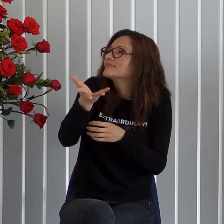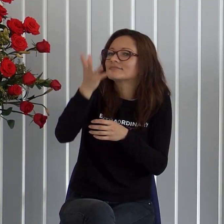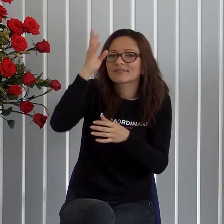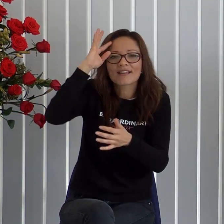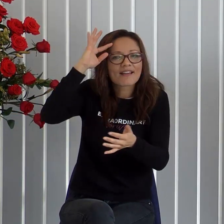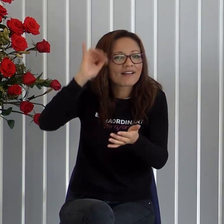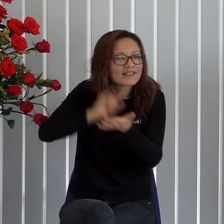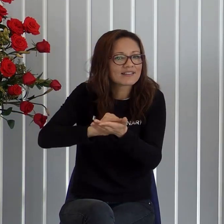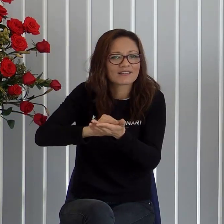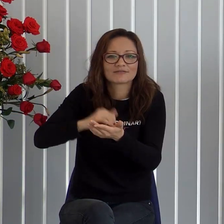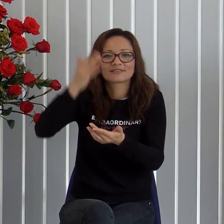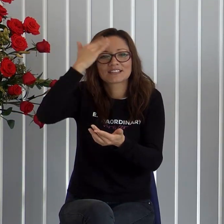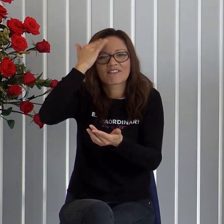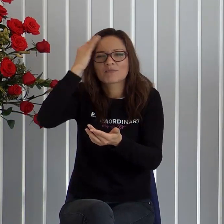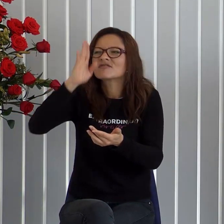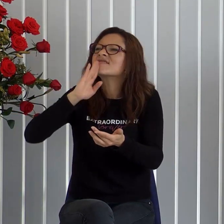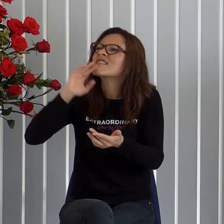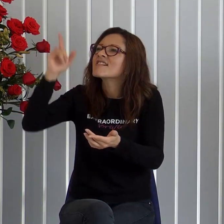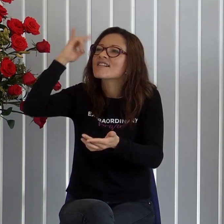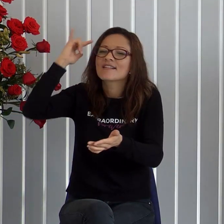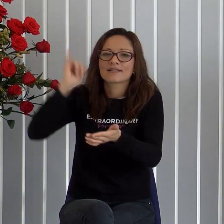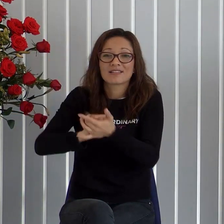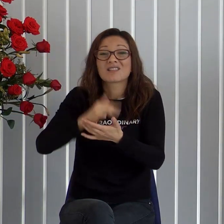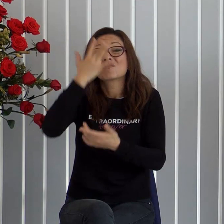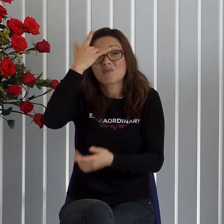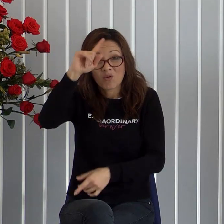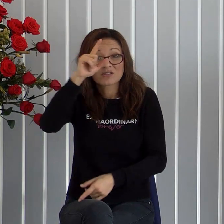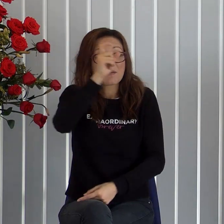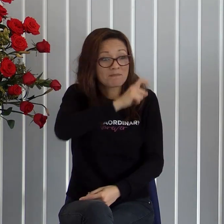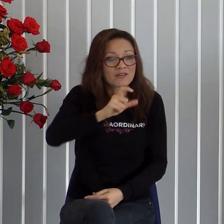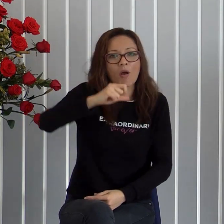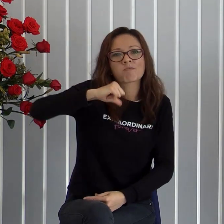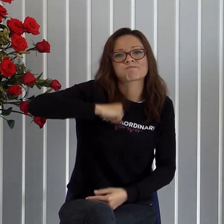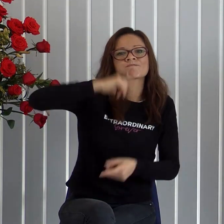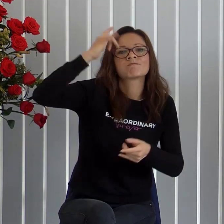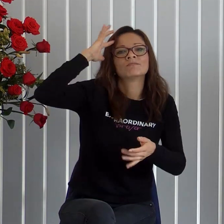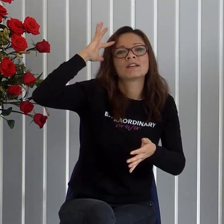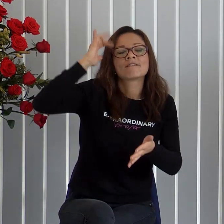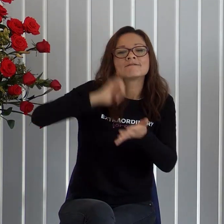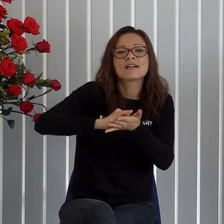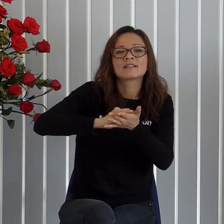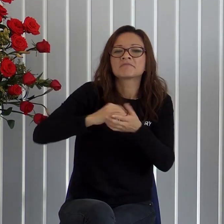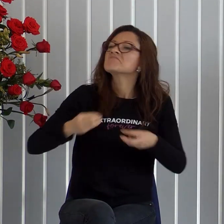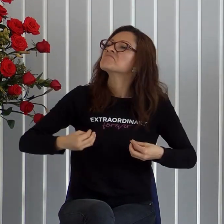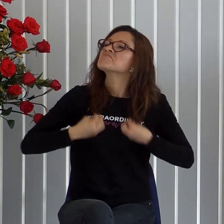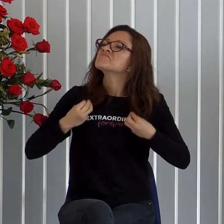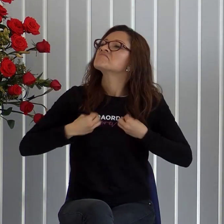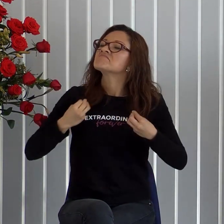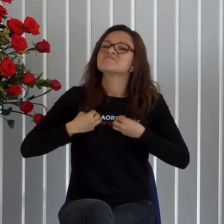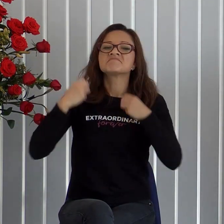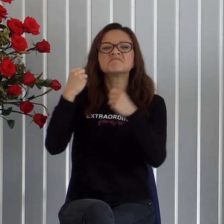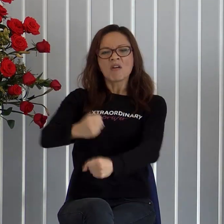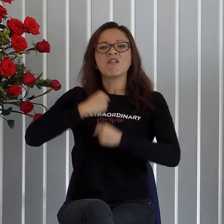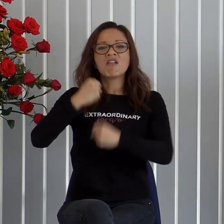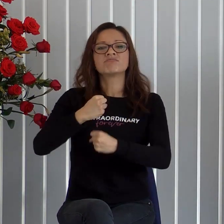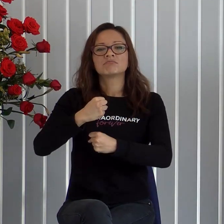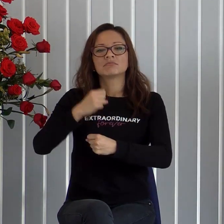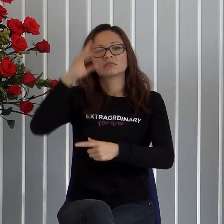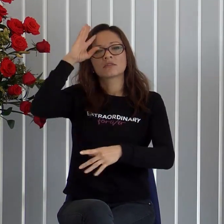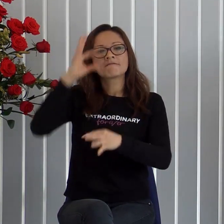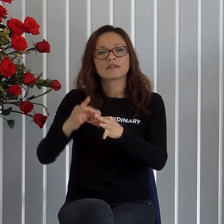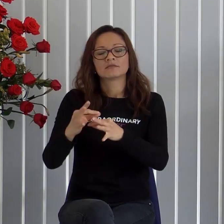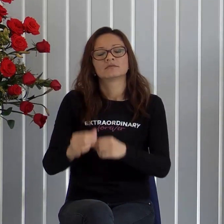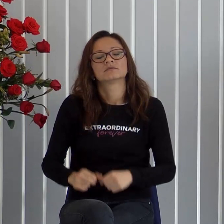porque sabemos en quién hemos creído. Por eso la gente que tiene fe es la gente que vive una vida poderosa de fe.